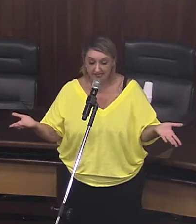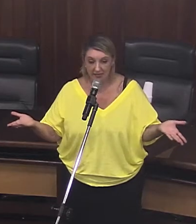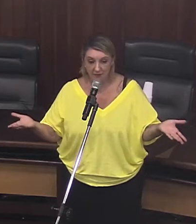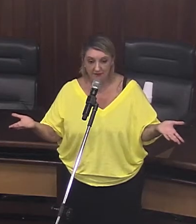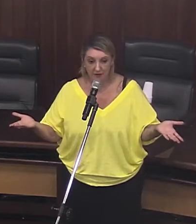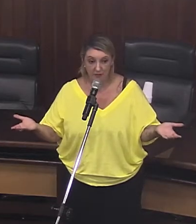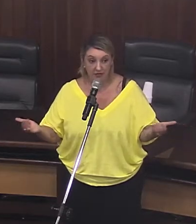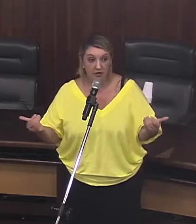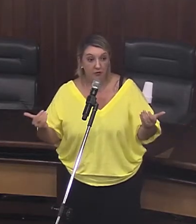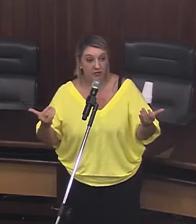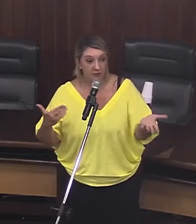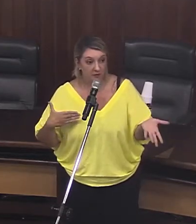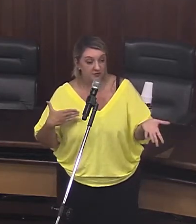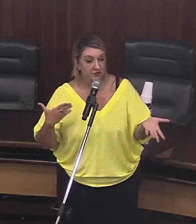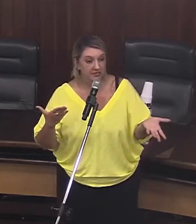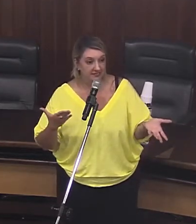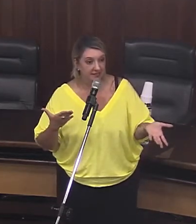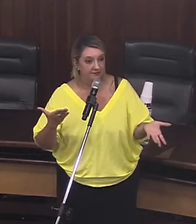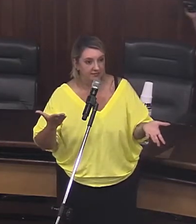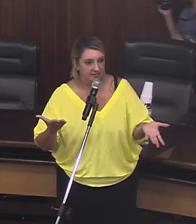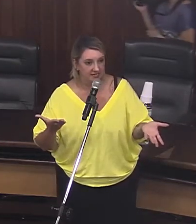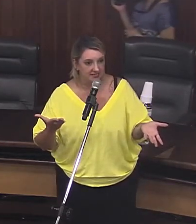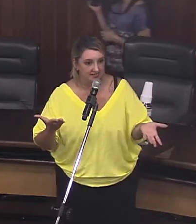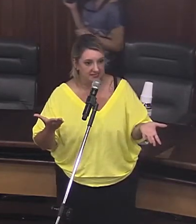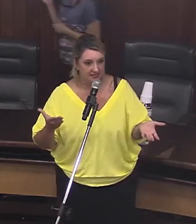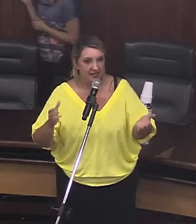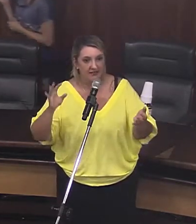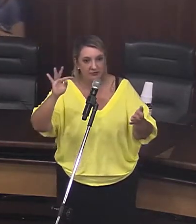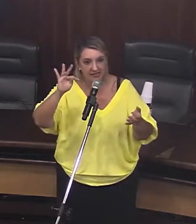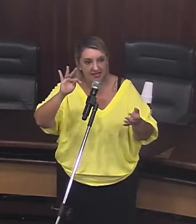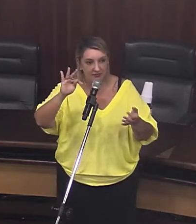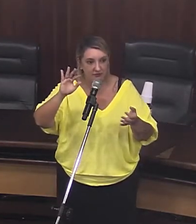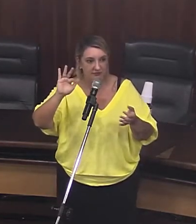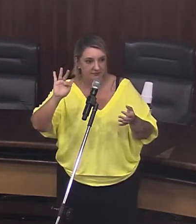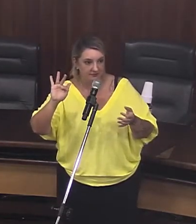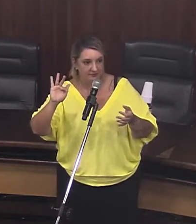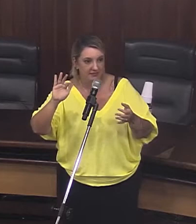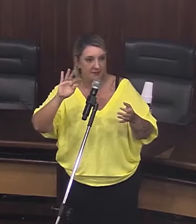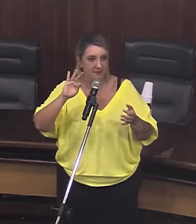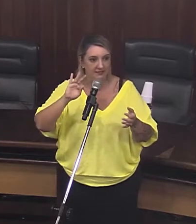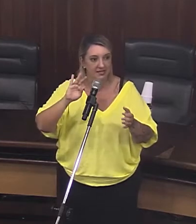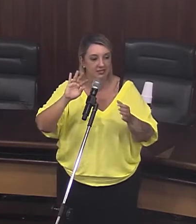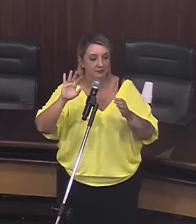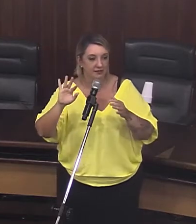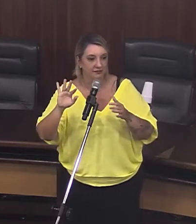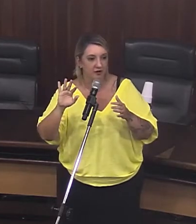uma forma. O que eu posso orientar vocês é no dedo. Né? Para dentro, para fora.